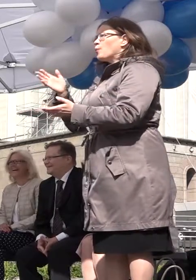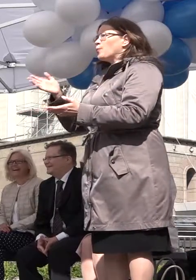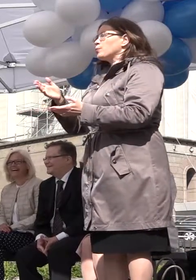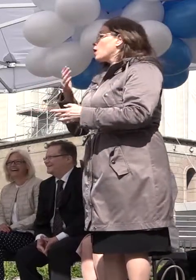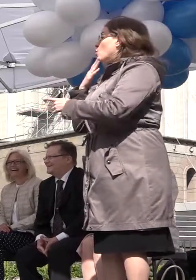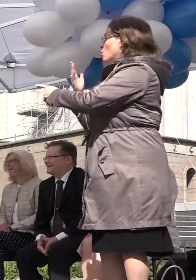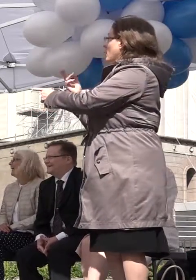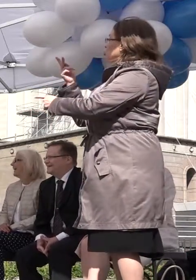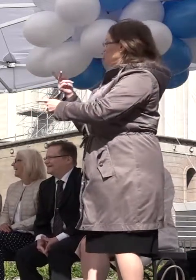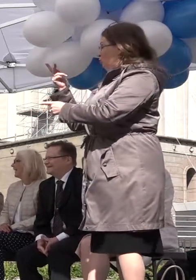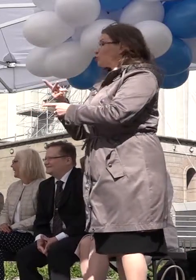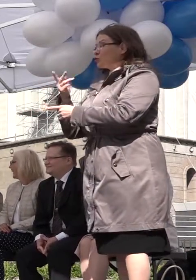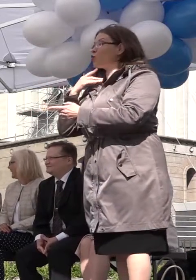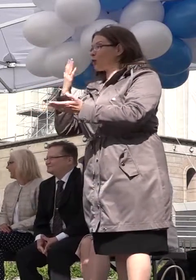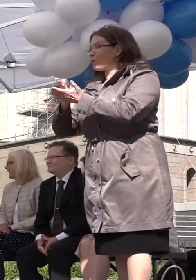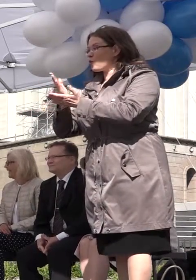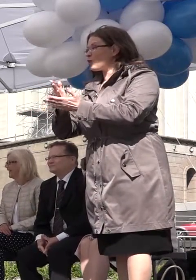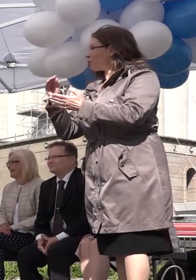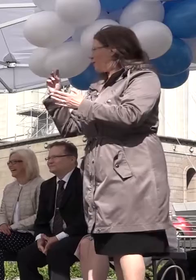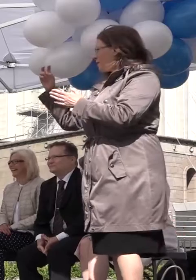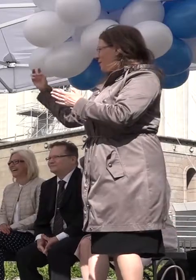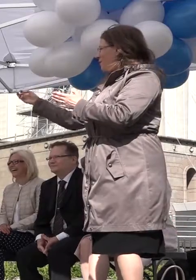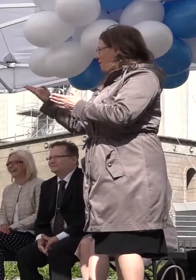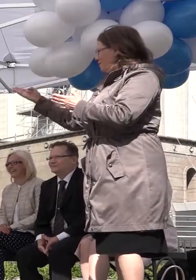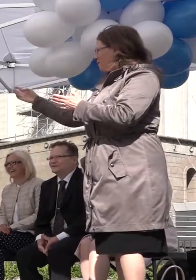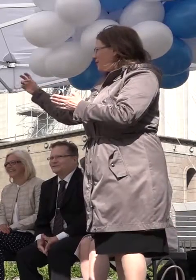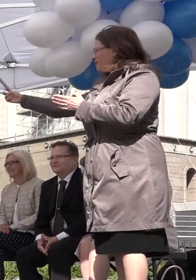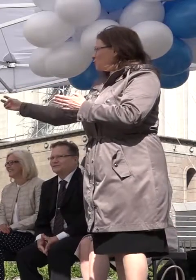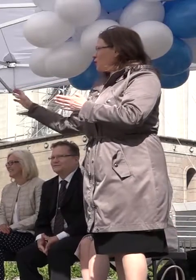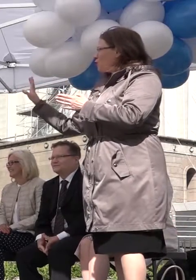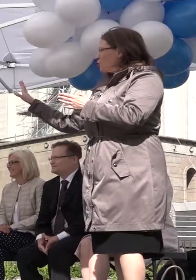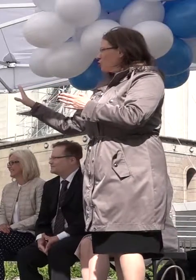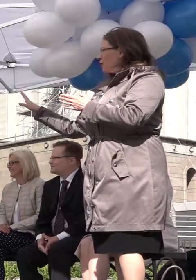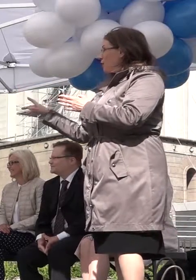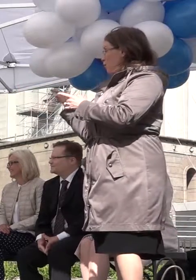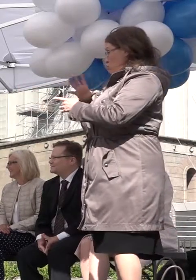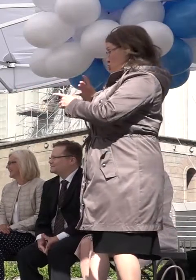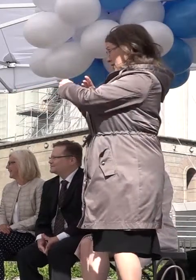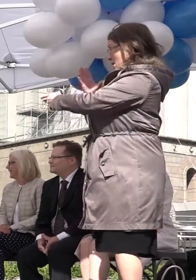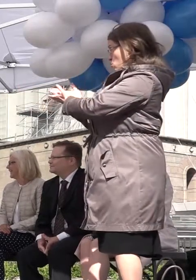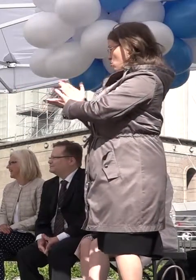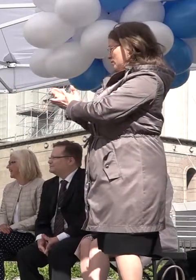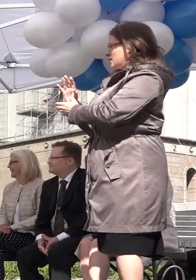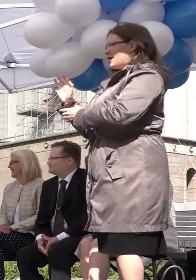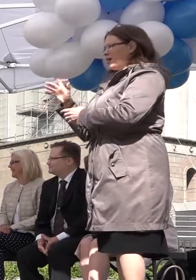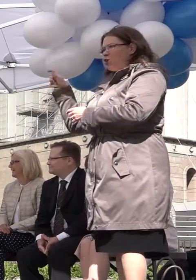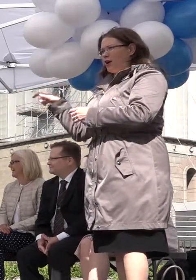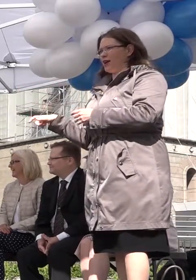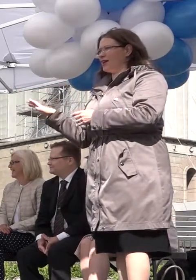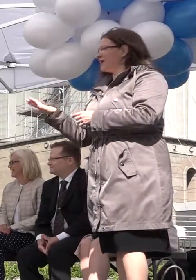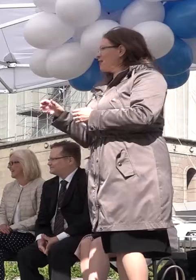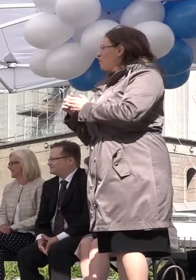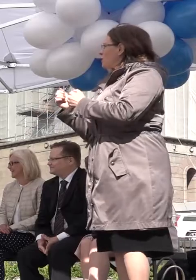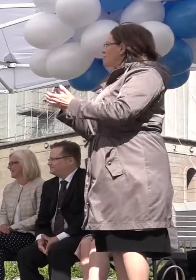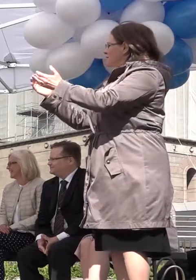hyvä kysymys, ketä on puhumassa. Me nyt vaan voit sinne jo mennä odottelemaan, nimittäin ei ole hän, mutta